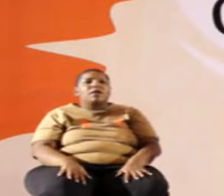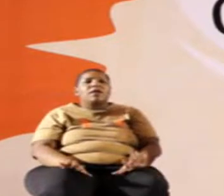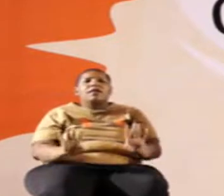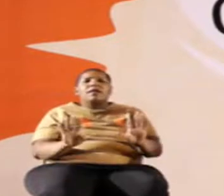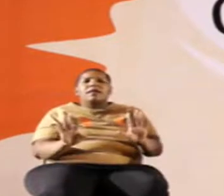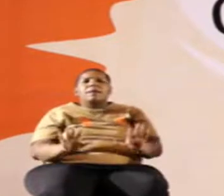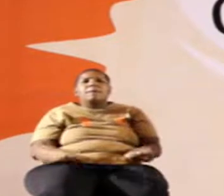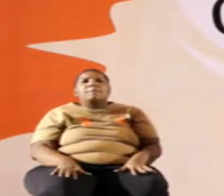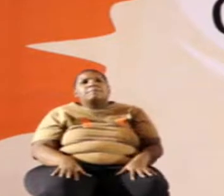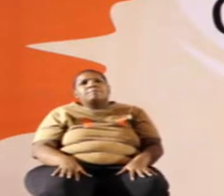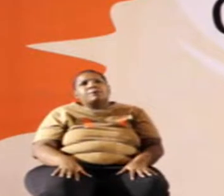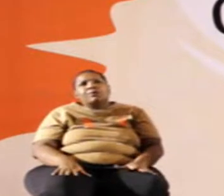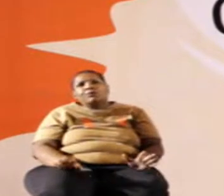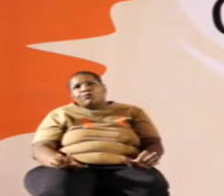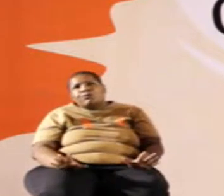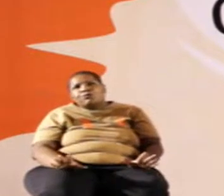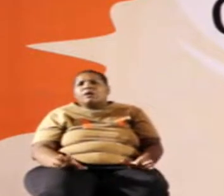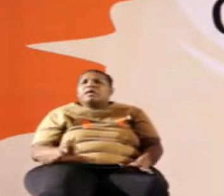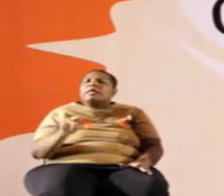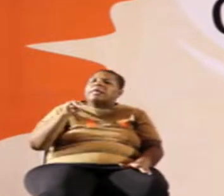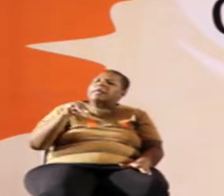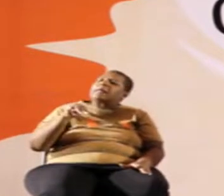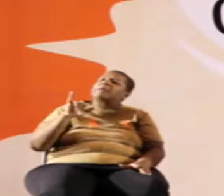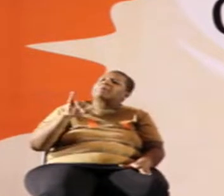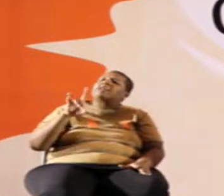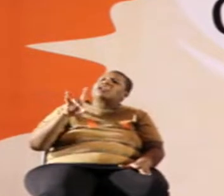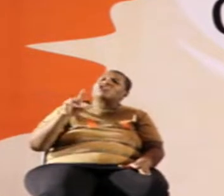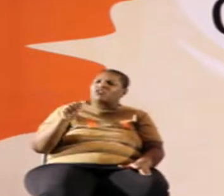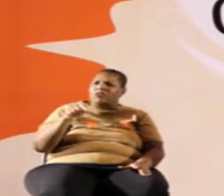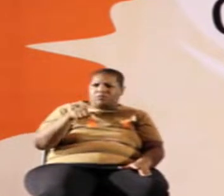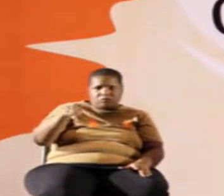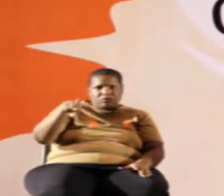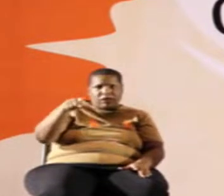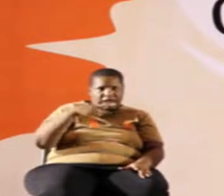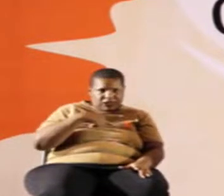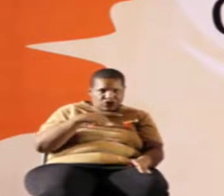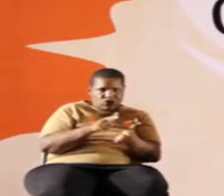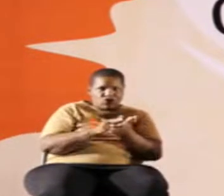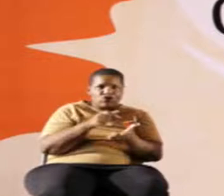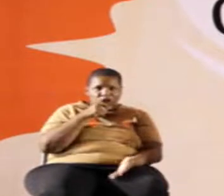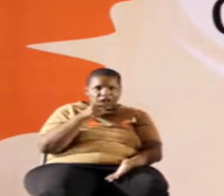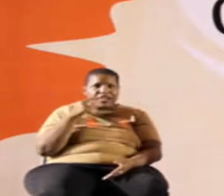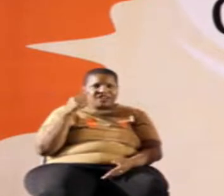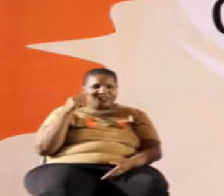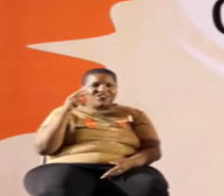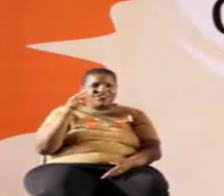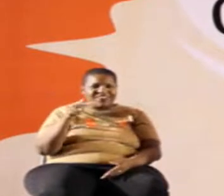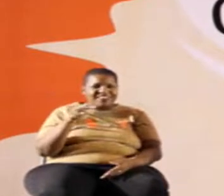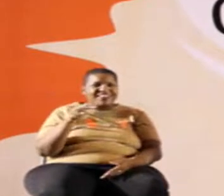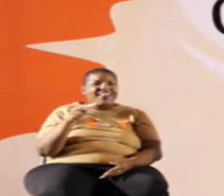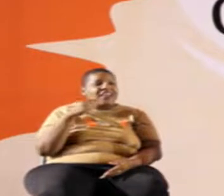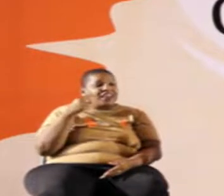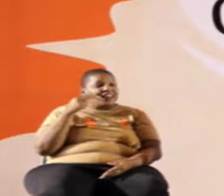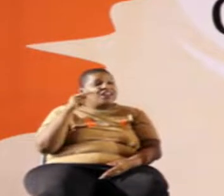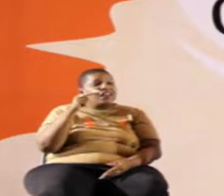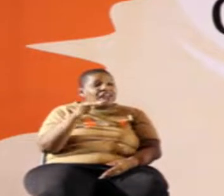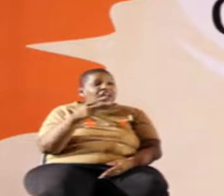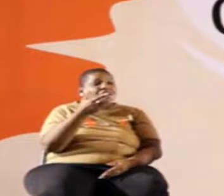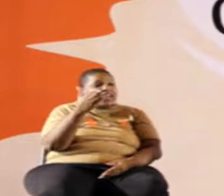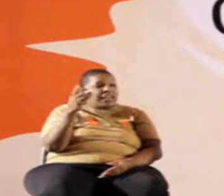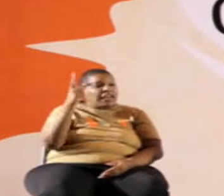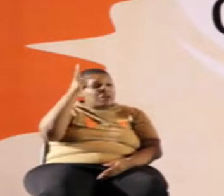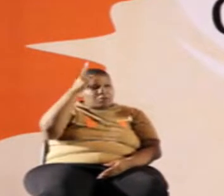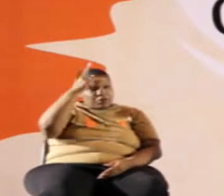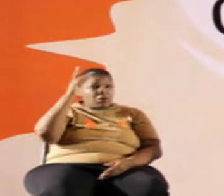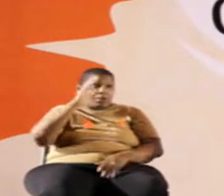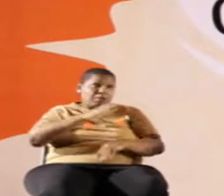ela... E mídia, né? Tem muita gente aqui, jornalista, né, Jacira? Tem muita gente aqui que entende de mídia